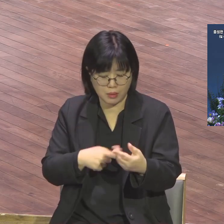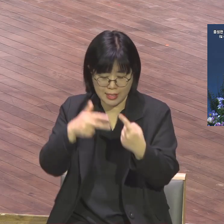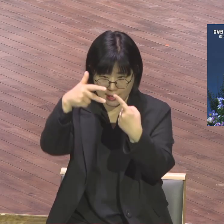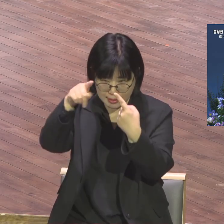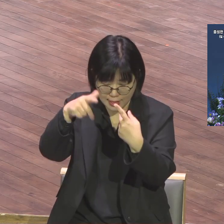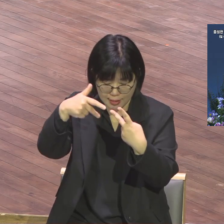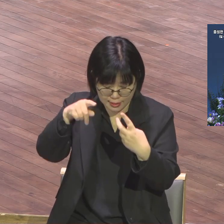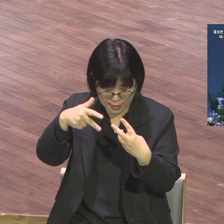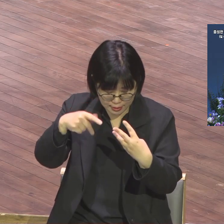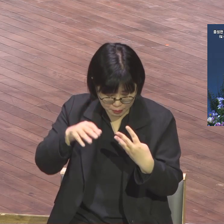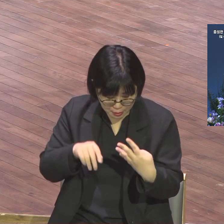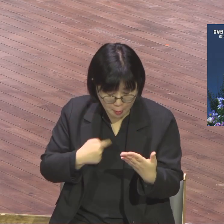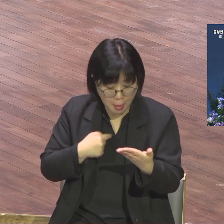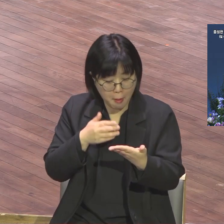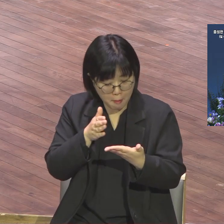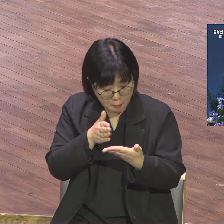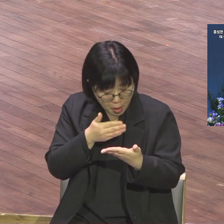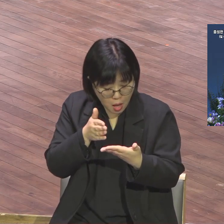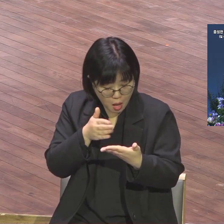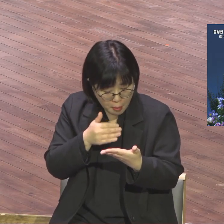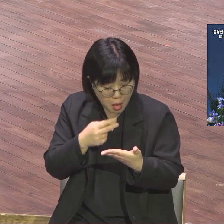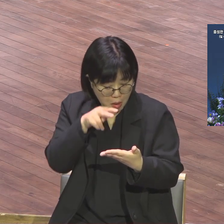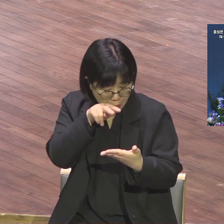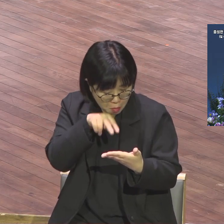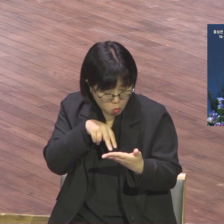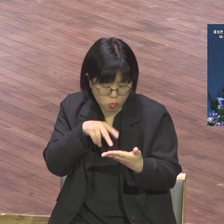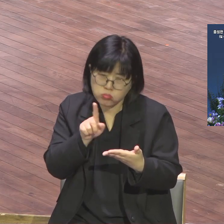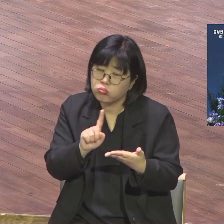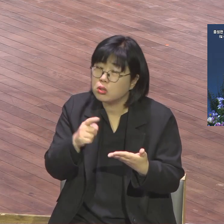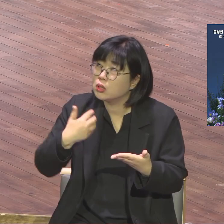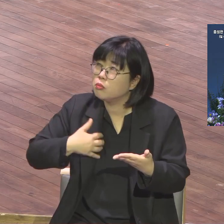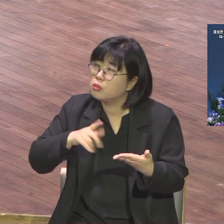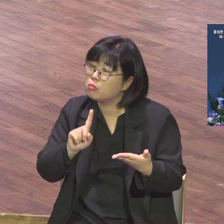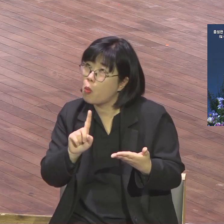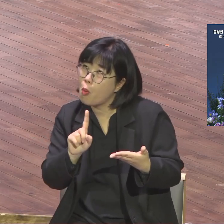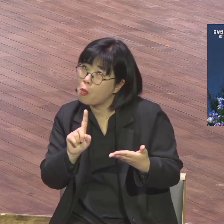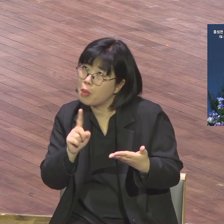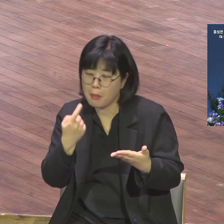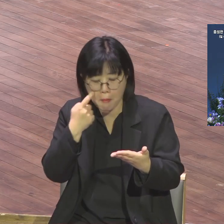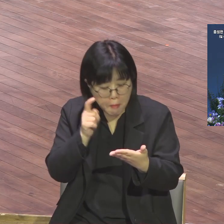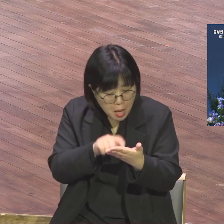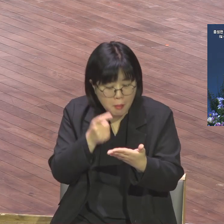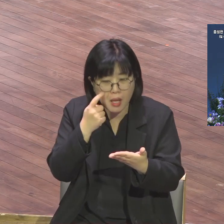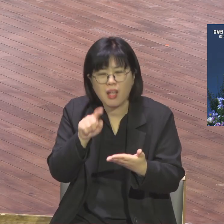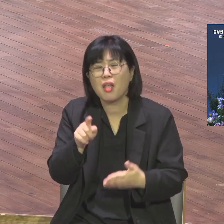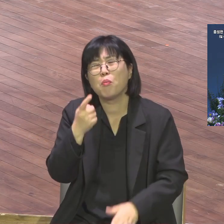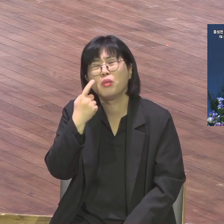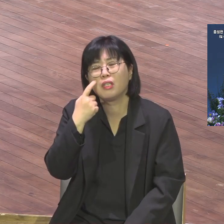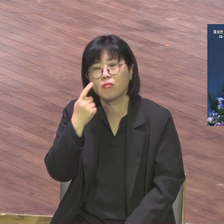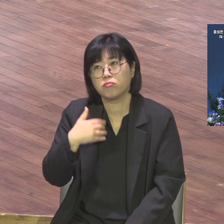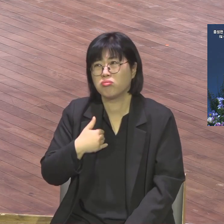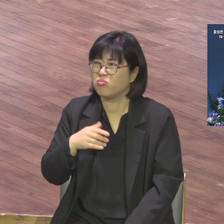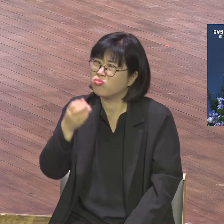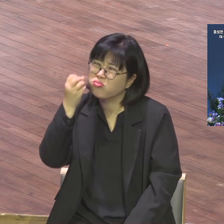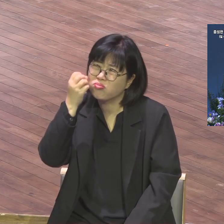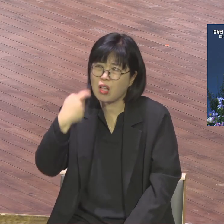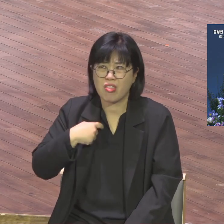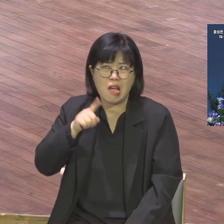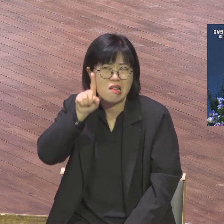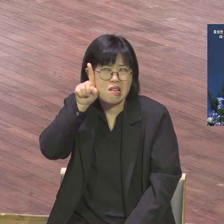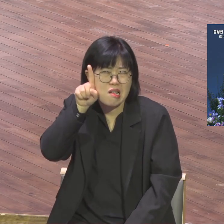되기 바랍니다. 묵상해 보세요. 도대체 뭘 기뻐하란 말이냐? 난 기쁨 먹고 늘 짜증나고 화나고